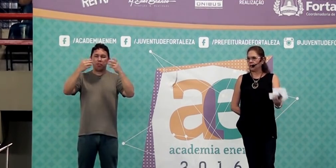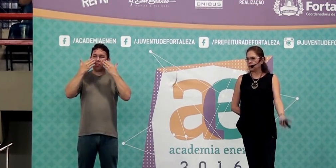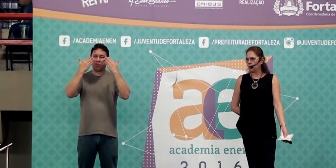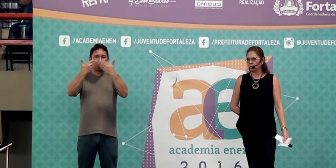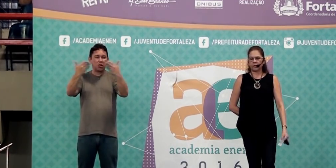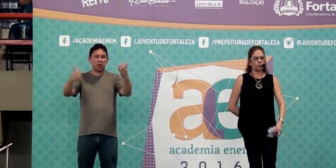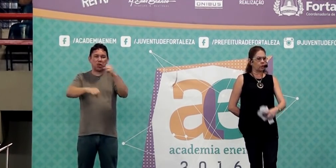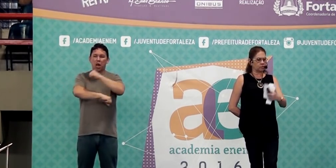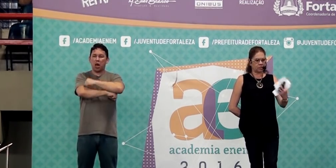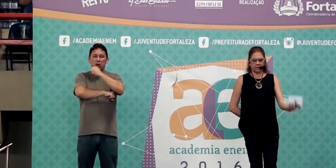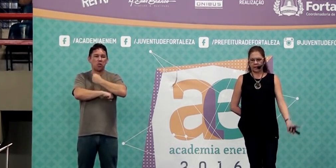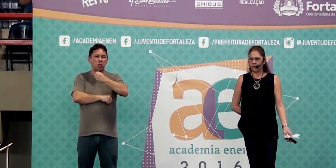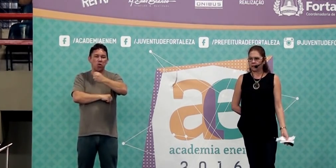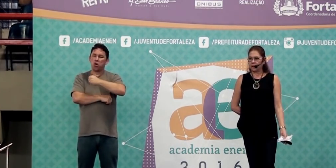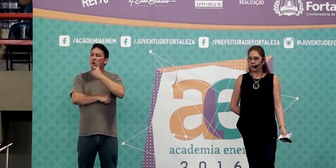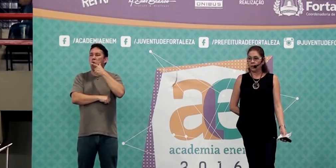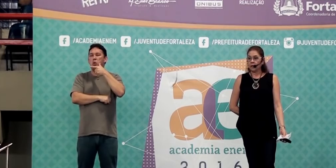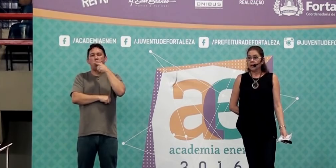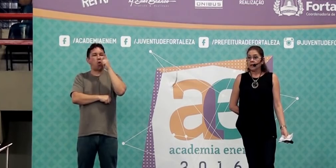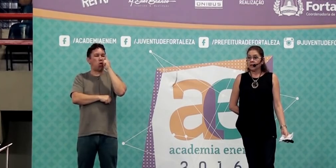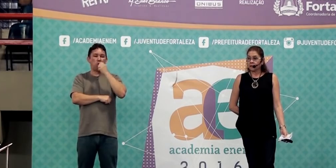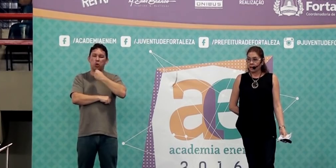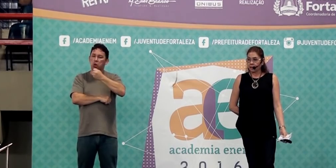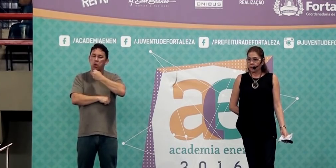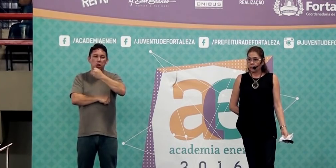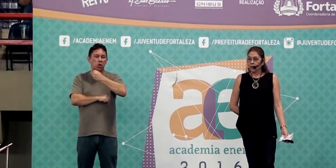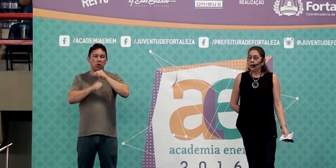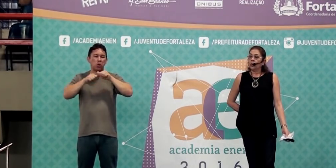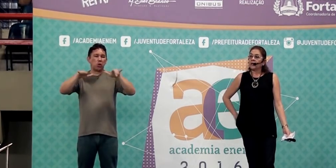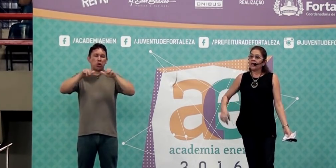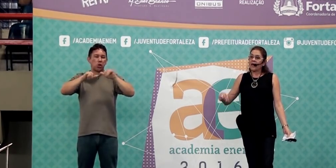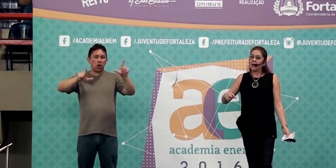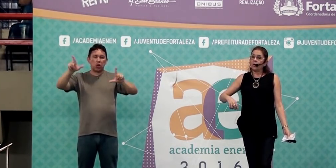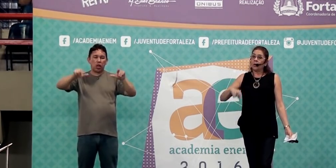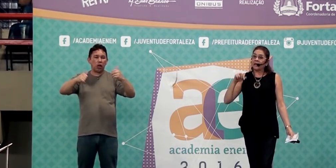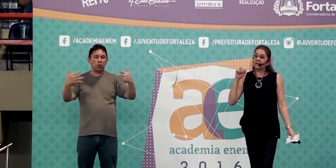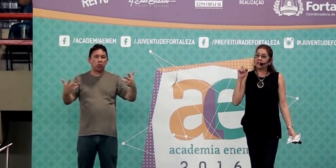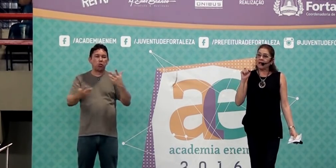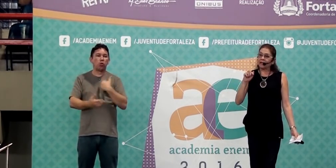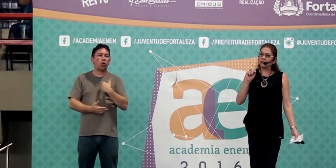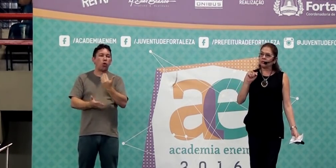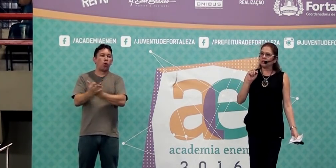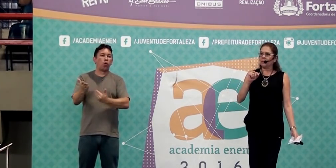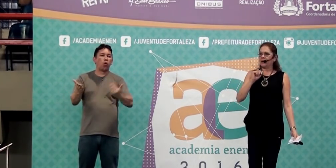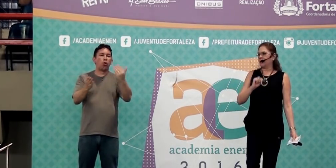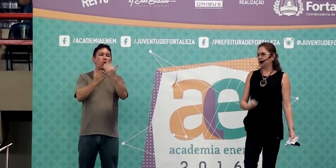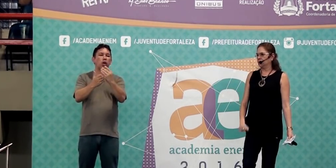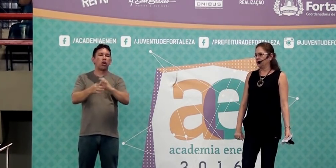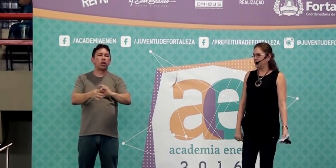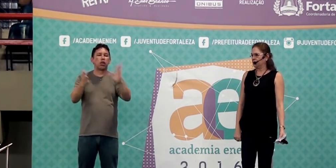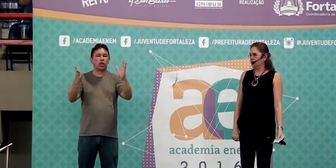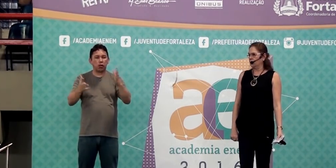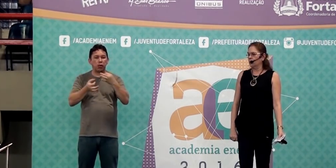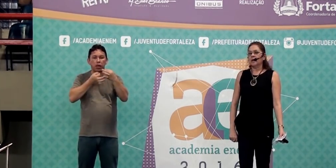na mídia, ontem durou o dia inteiro e tal. Entendam, o que é o excesso de liberdade de expressão?